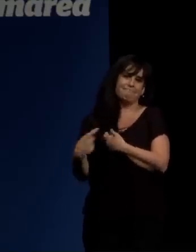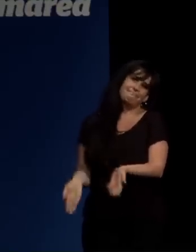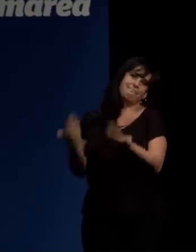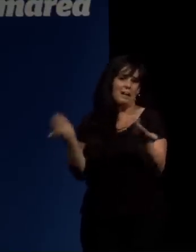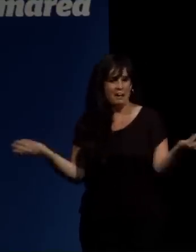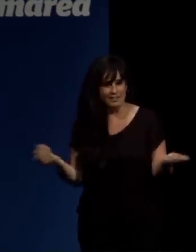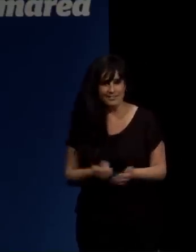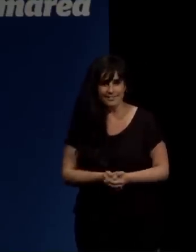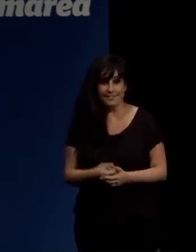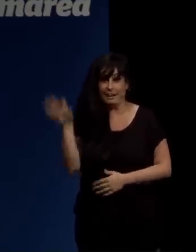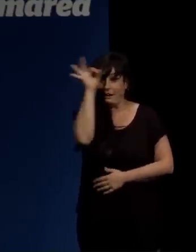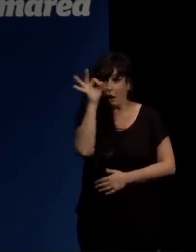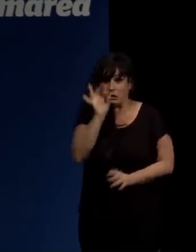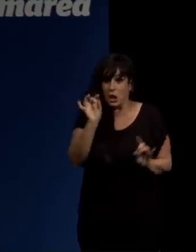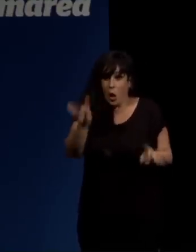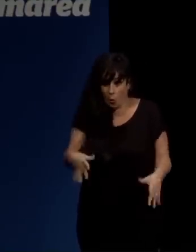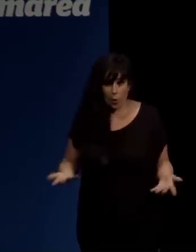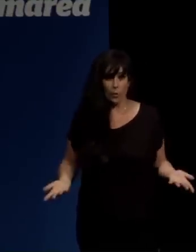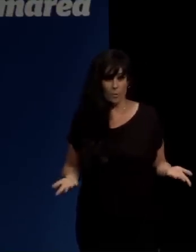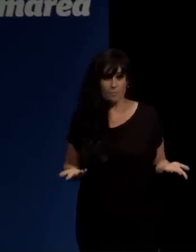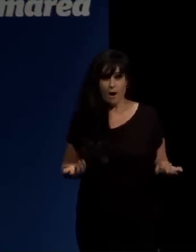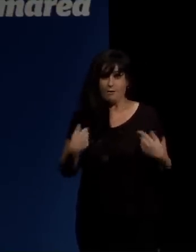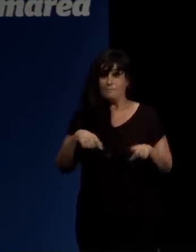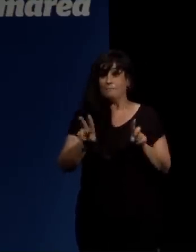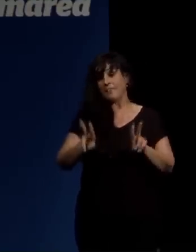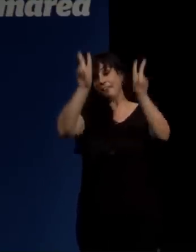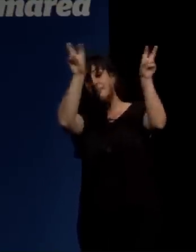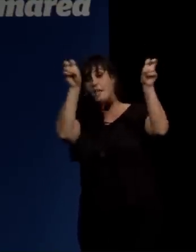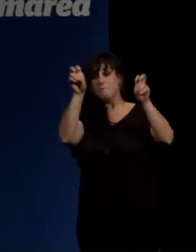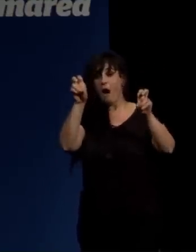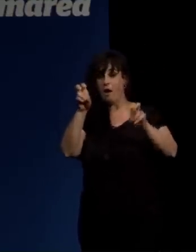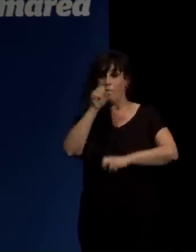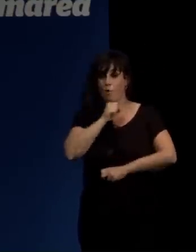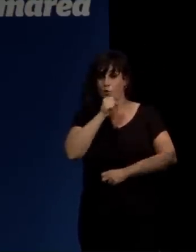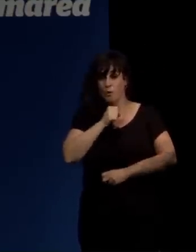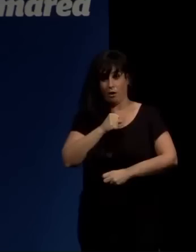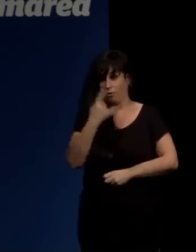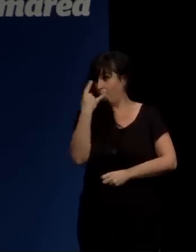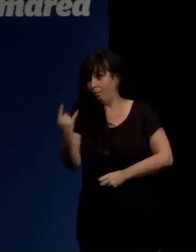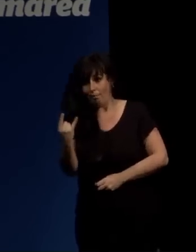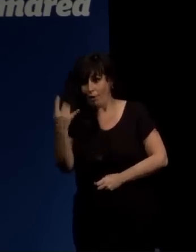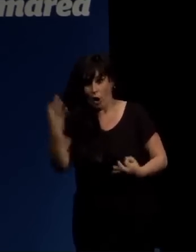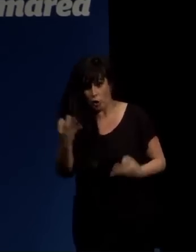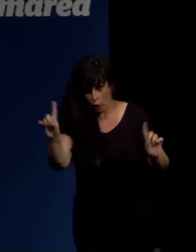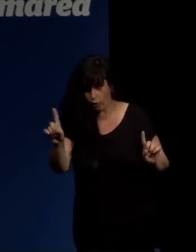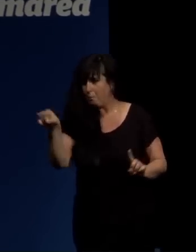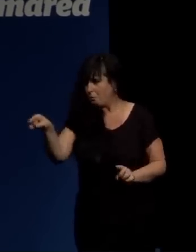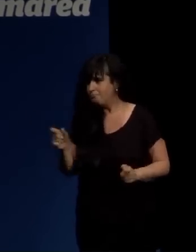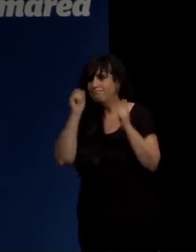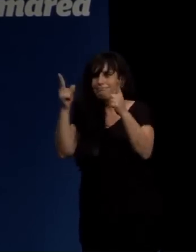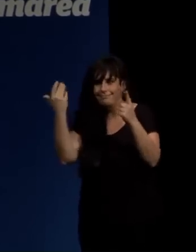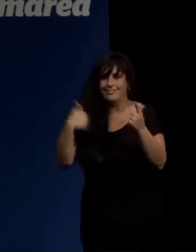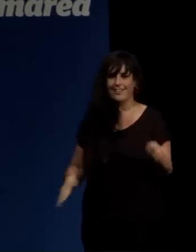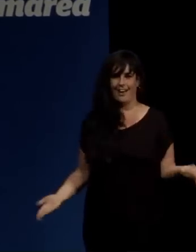Aquelo de Castelao, veume a memoria, os vellos non deben de enamorarse, centella, coño, se é unha obra